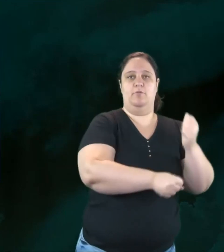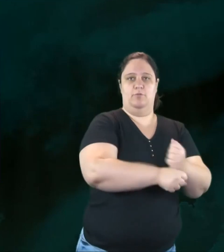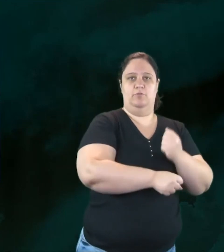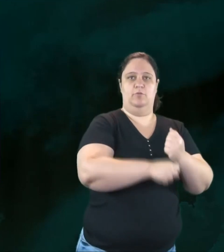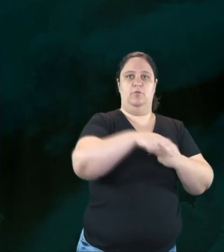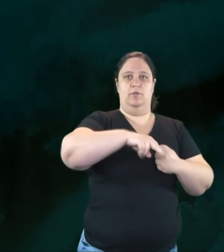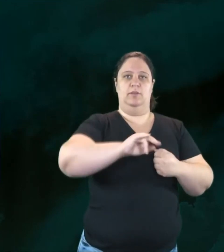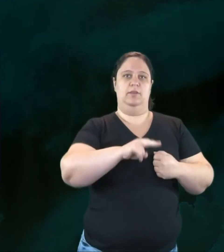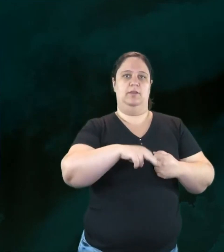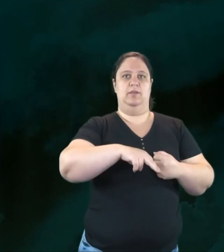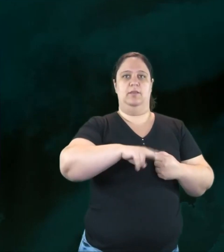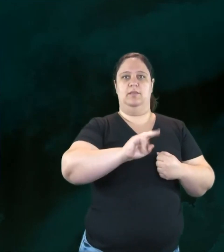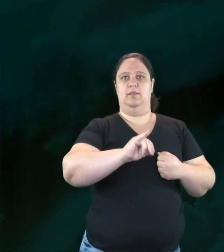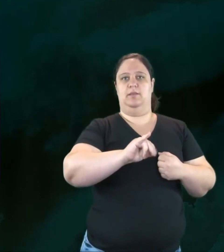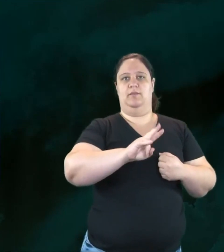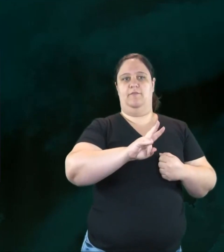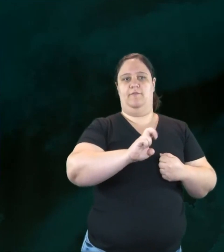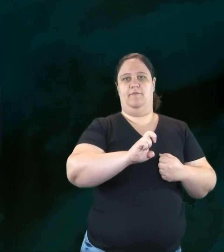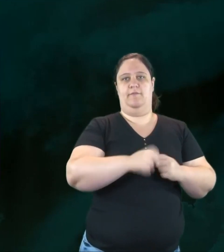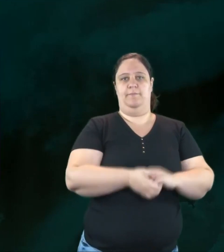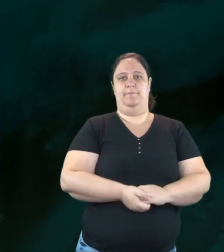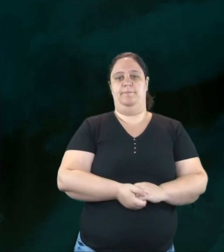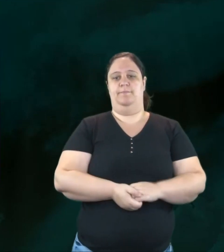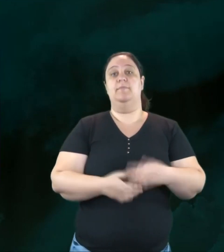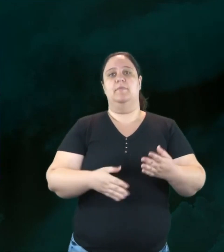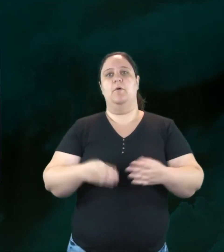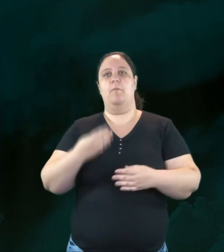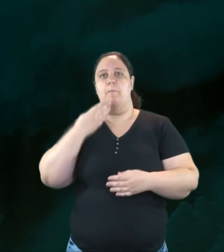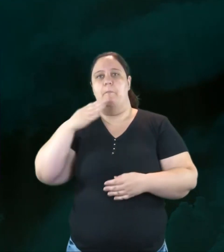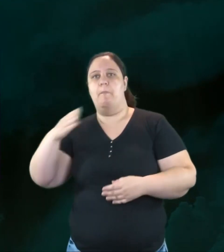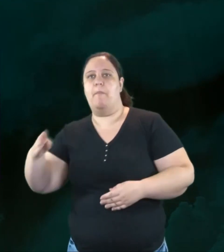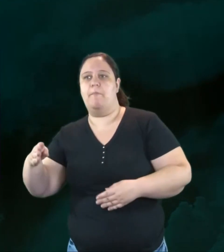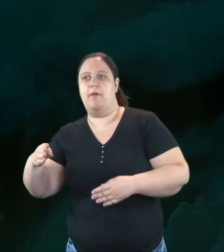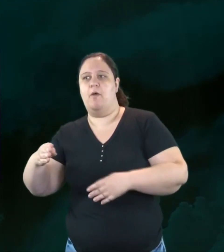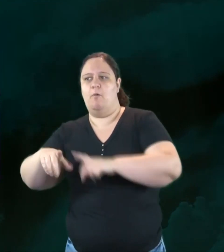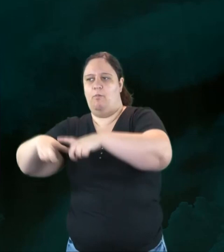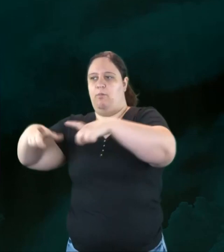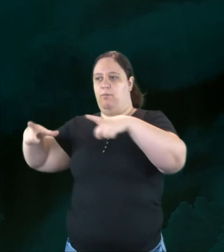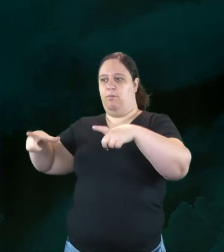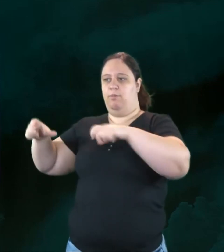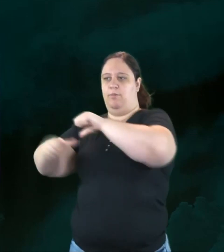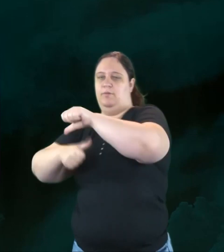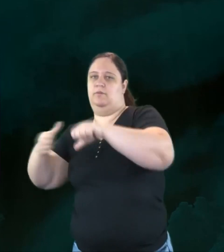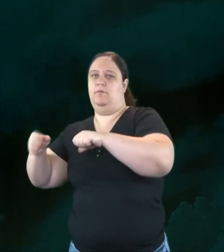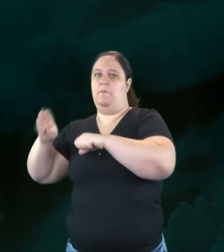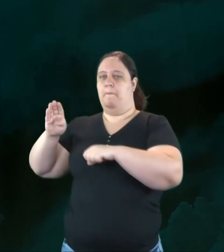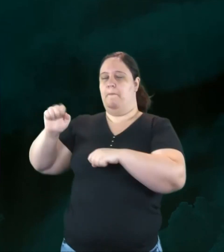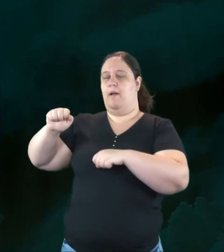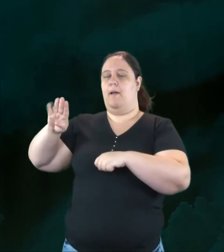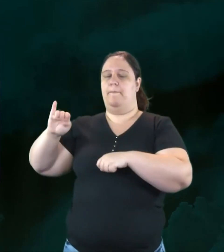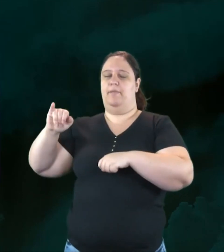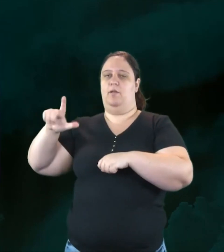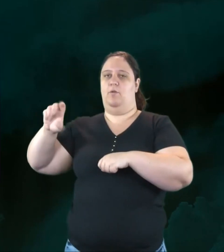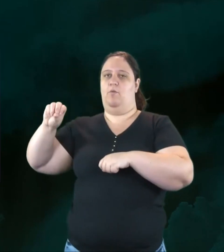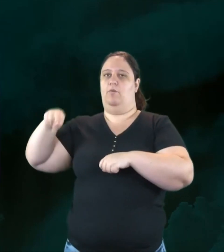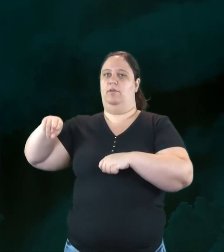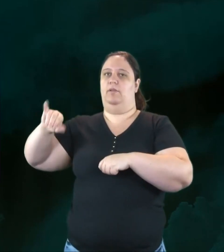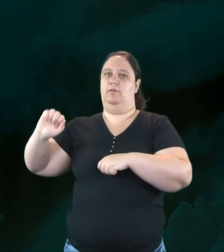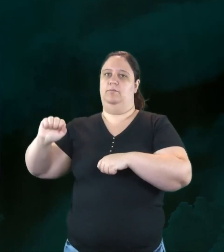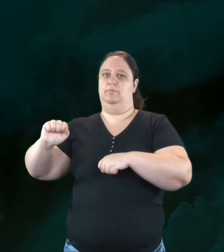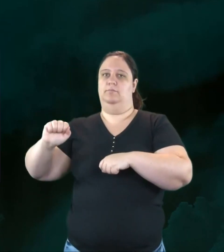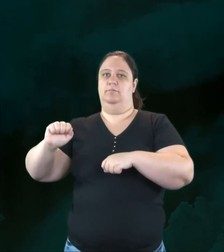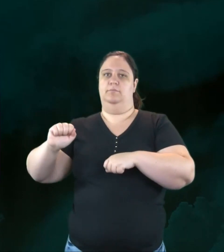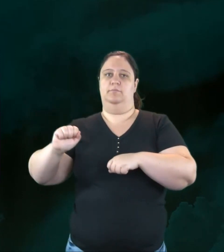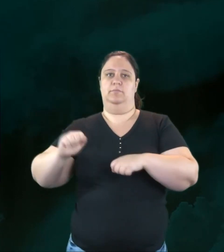Nínive. Babel se desenvolveu para a Babilônia, e Nínive é a capital